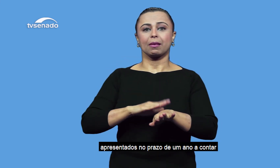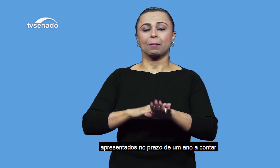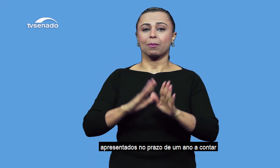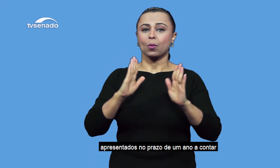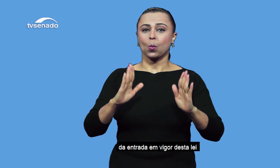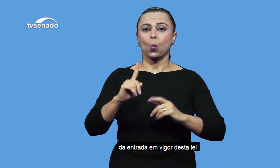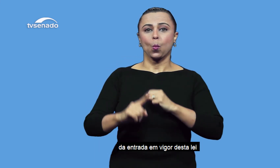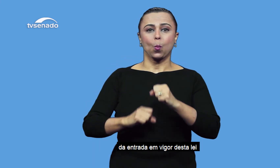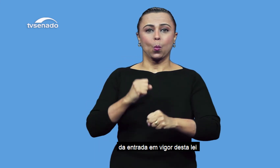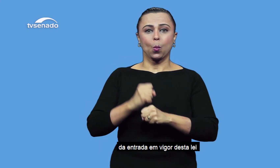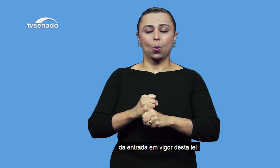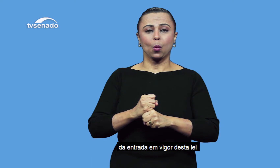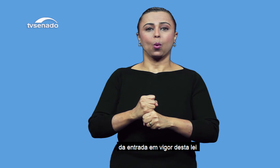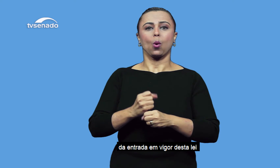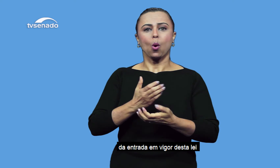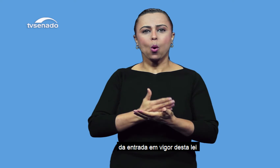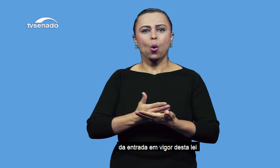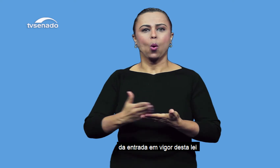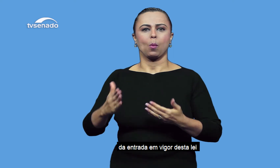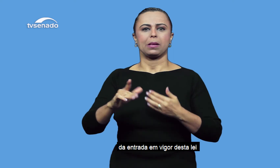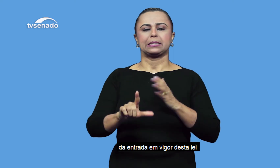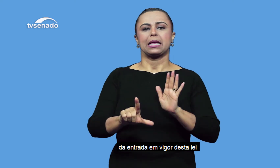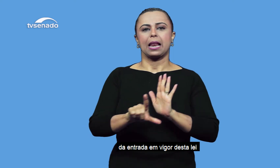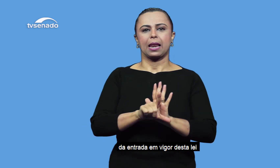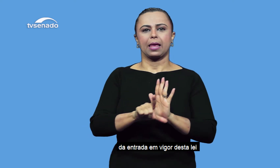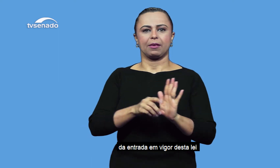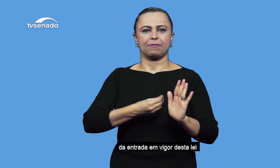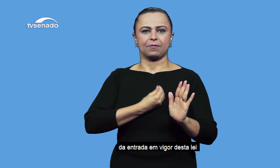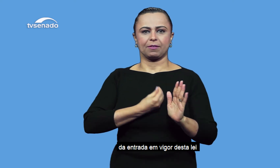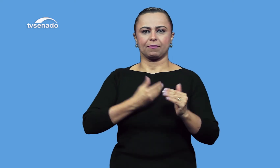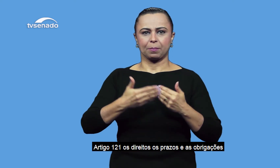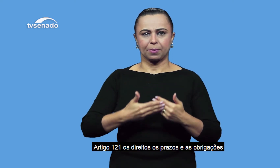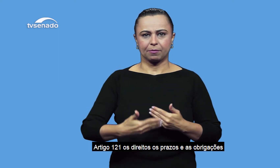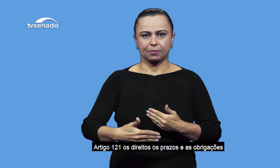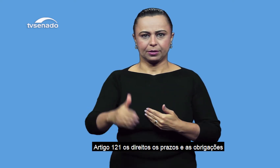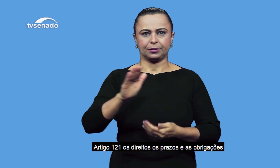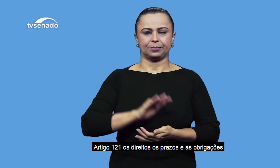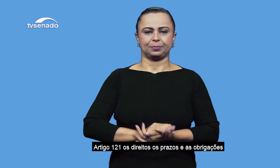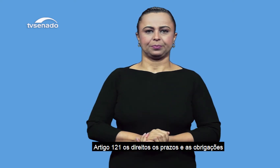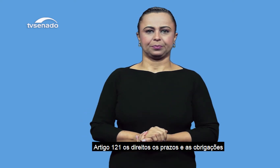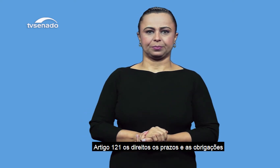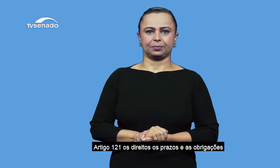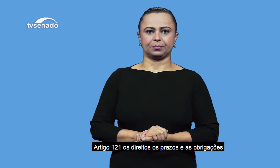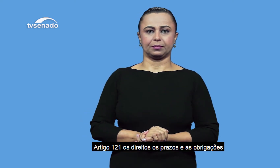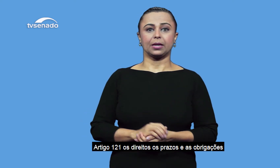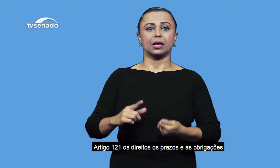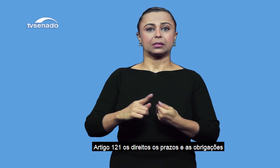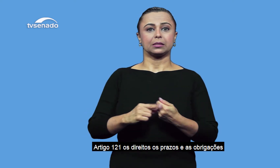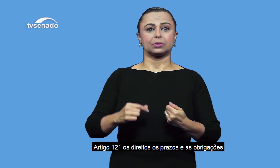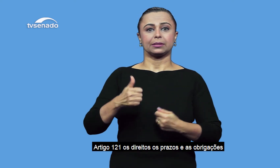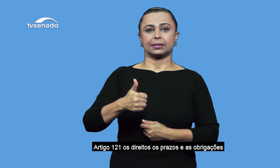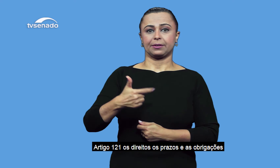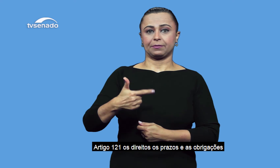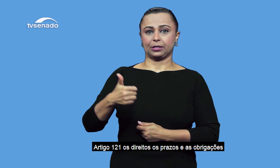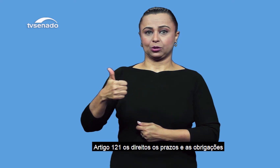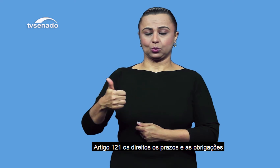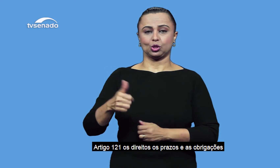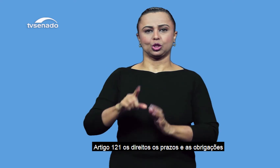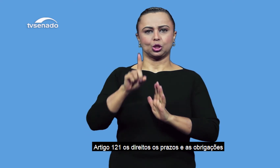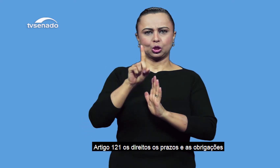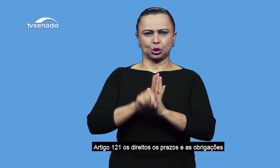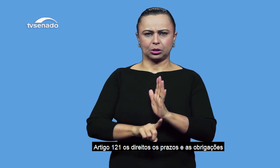a contar da entrada em vigor desta lei artigo 121 os direitos os